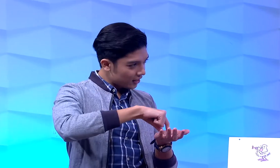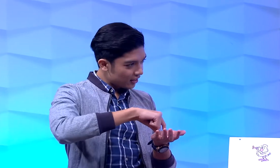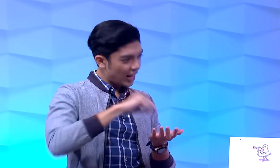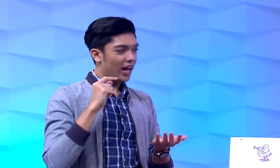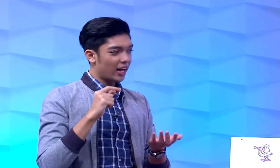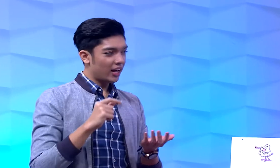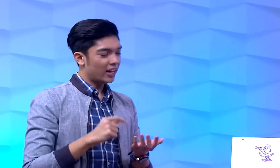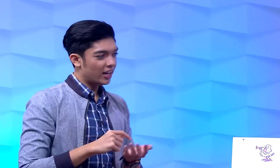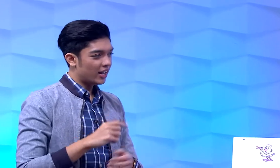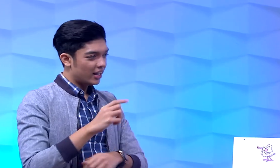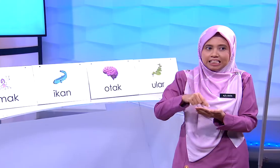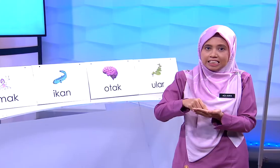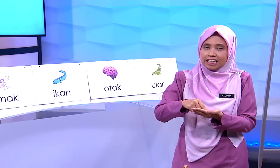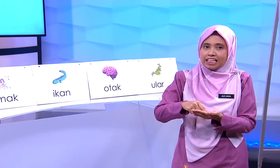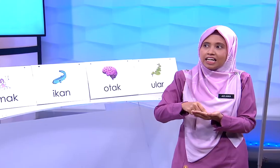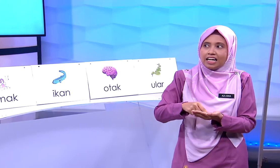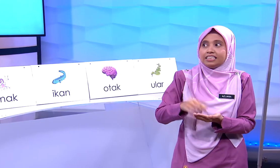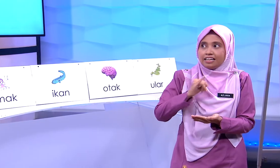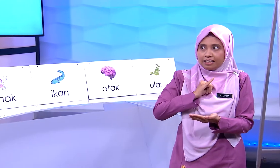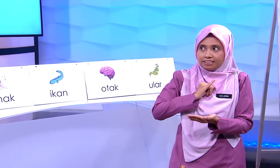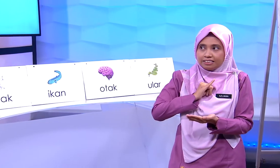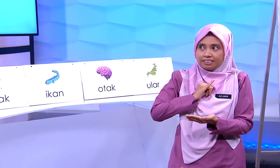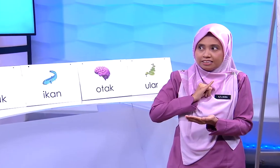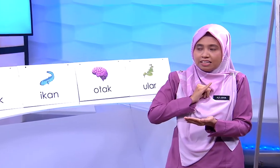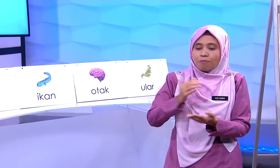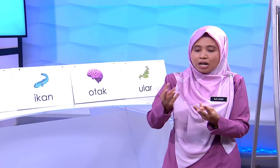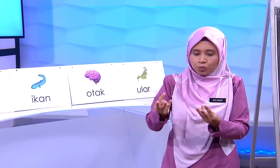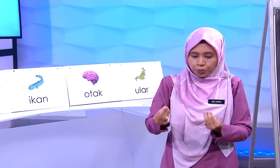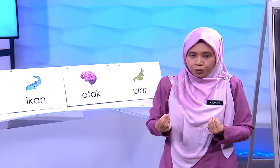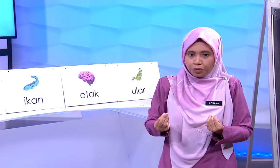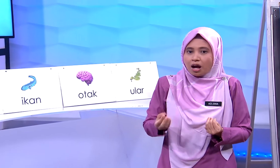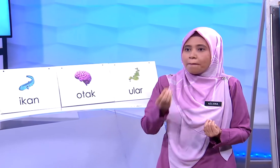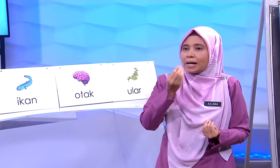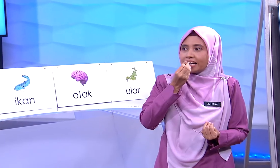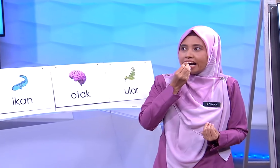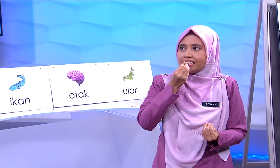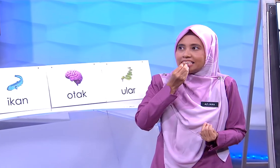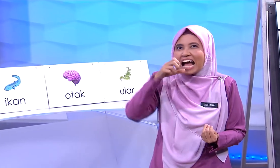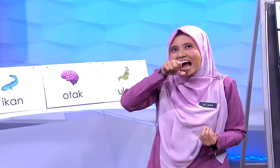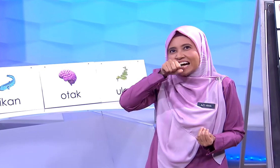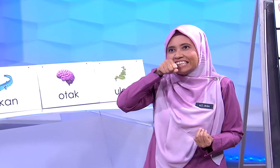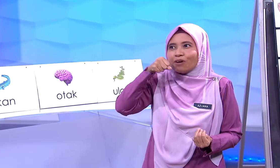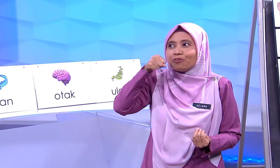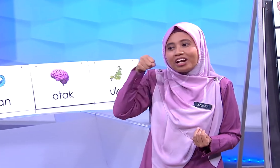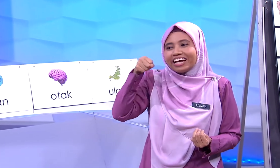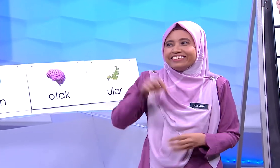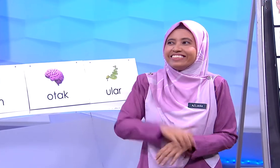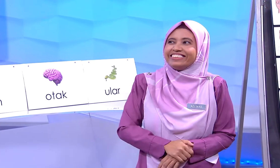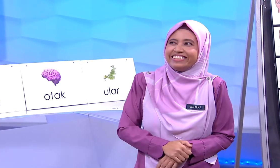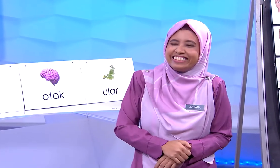Hari ini saya mau mau makan ayam goreng Oh